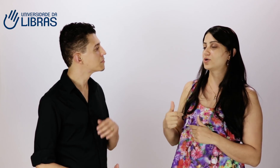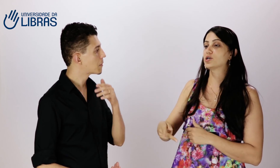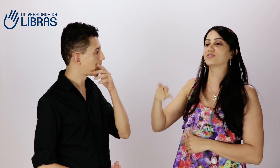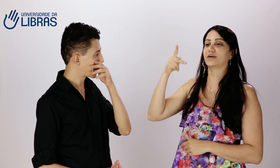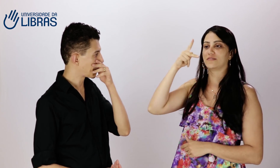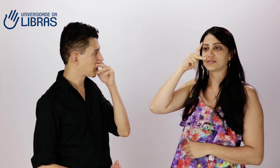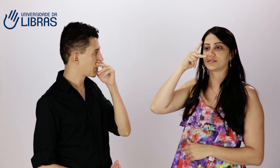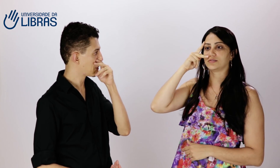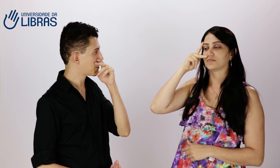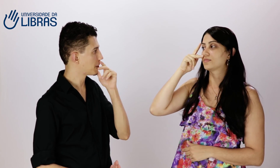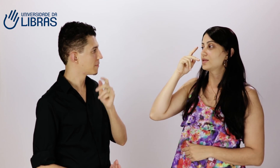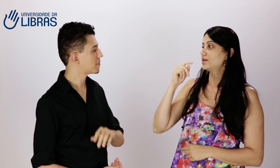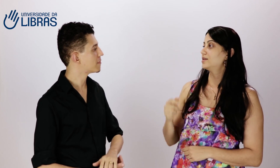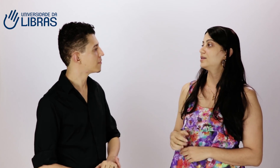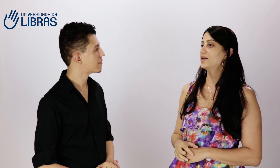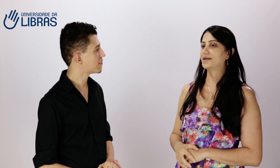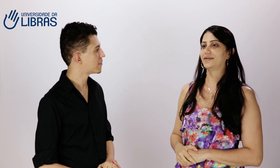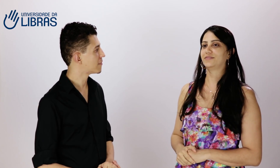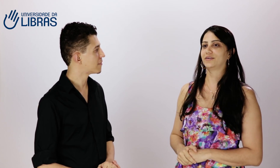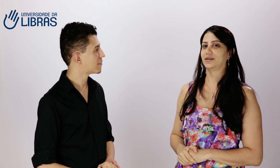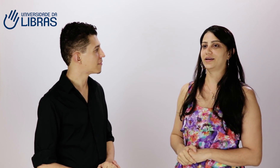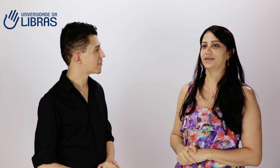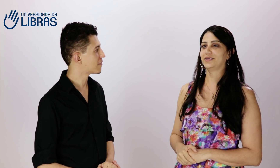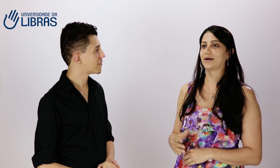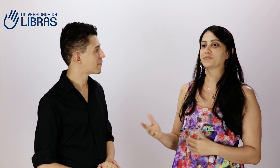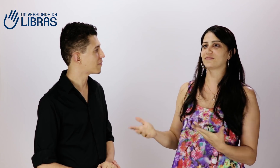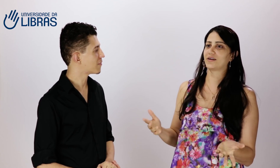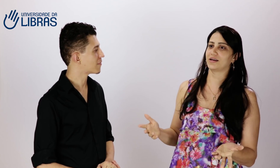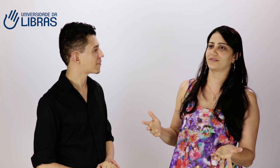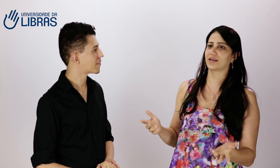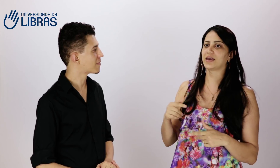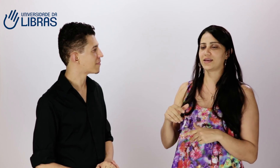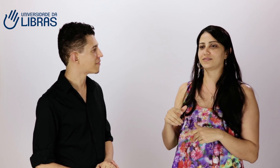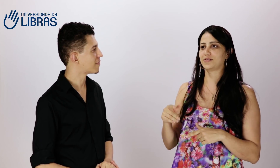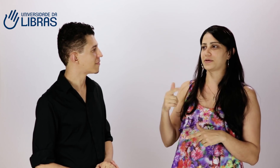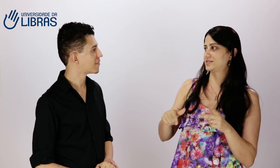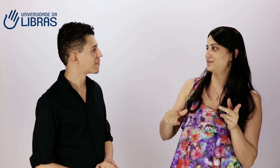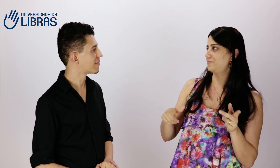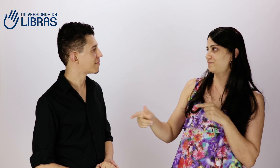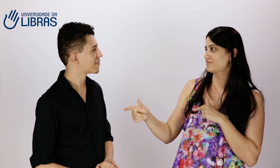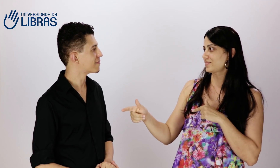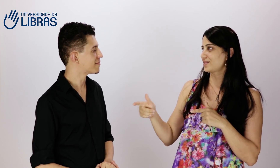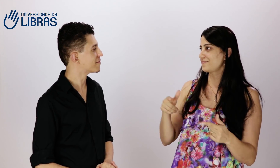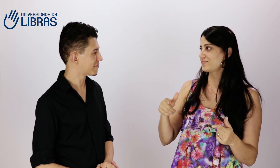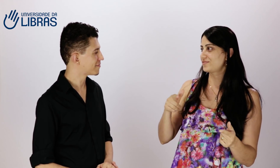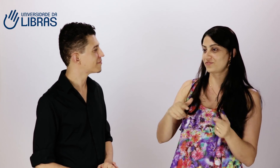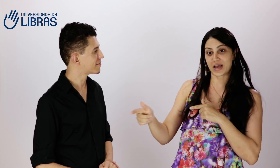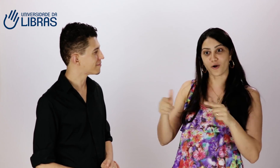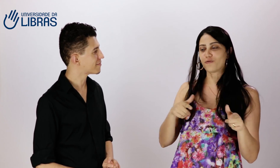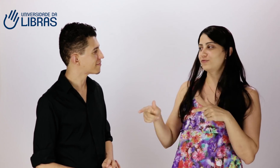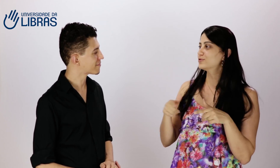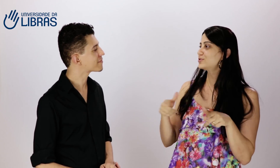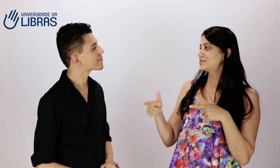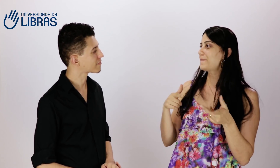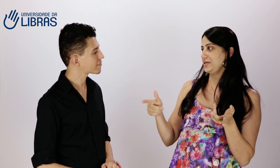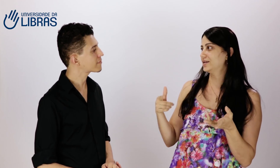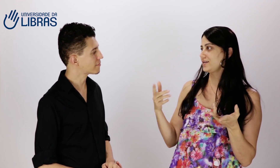eu já falava assim. E aí a pessoa falava quem? Tipo assim, ficava confuso, não sabia quem eu